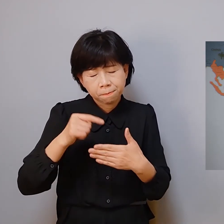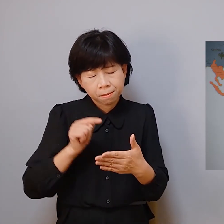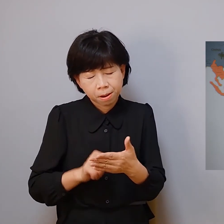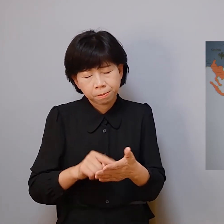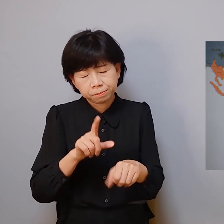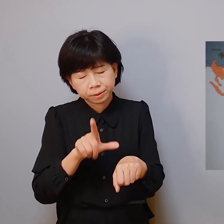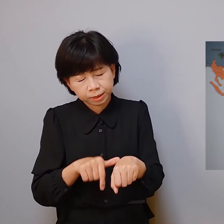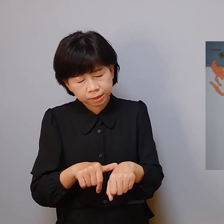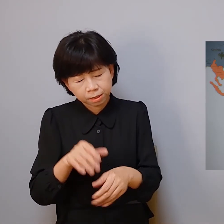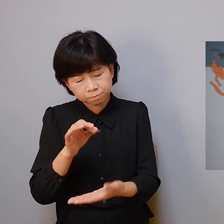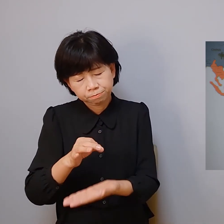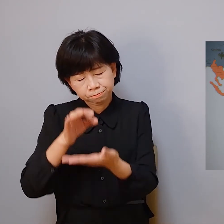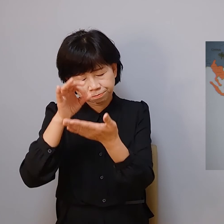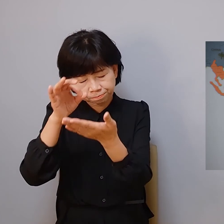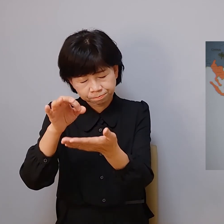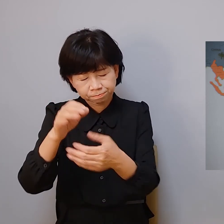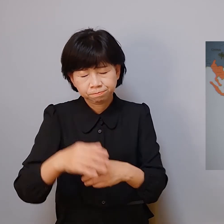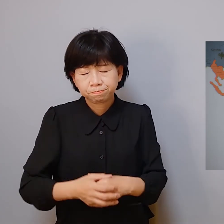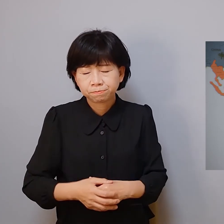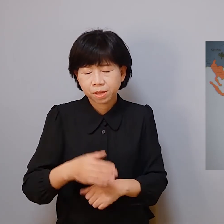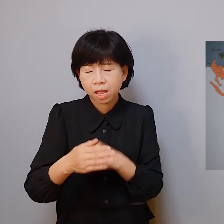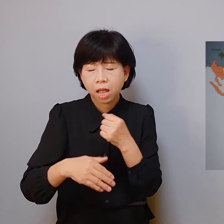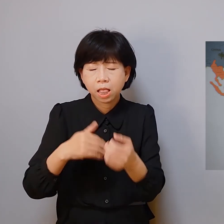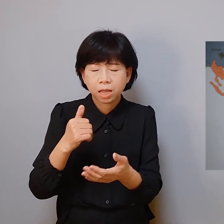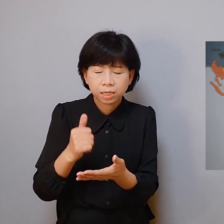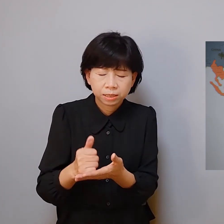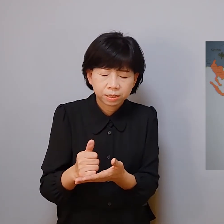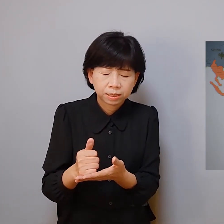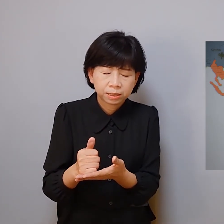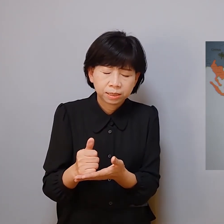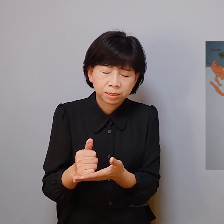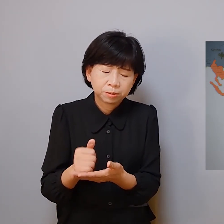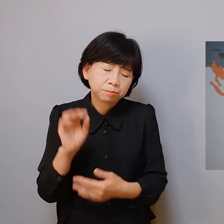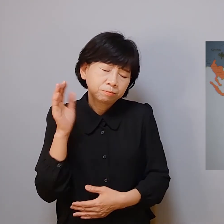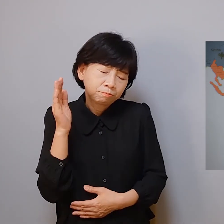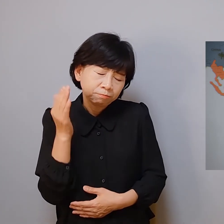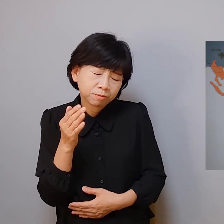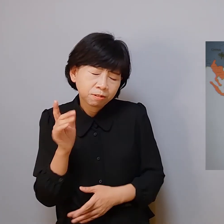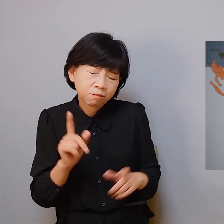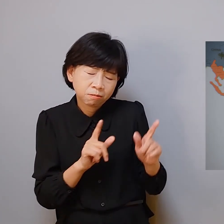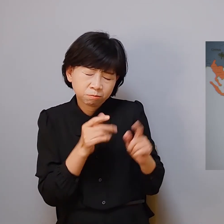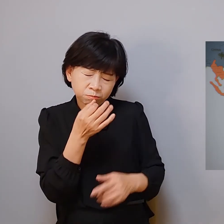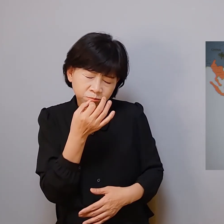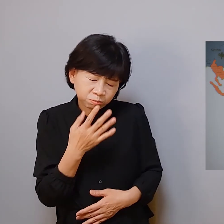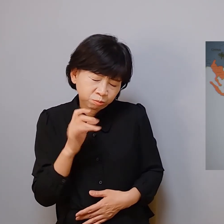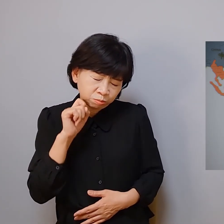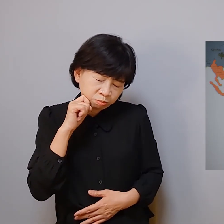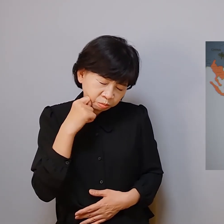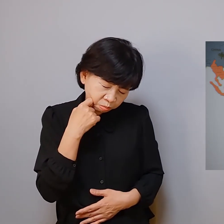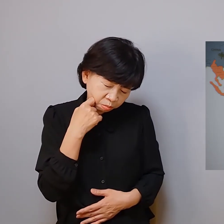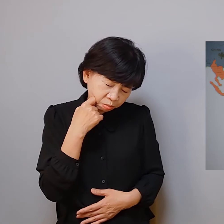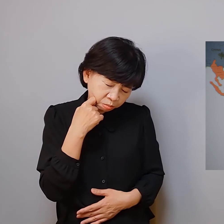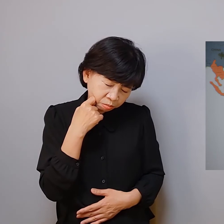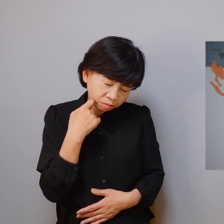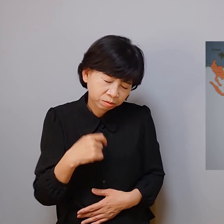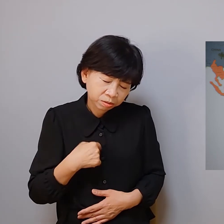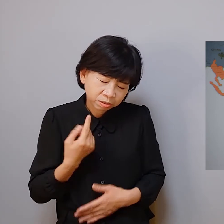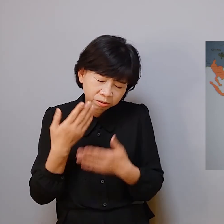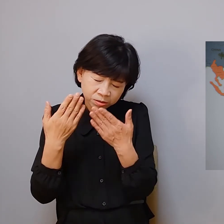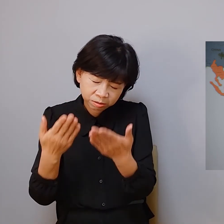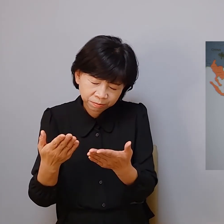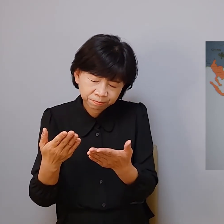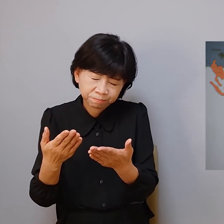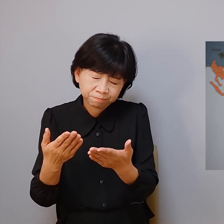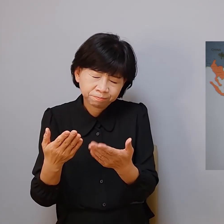마음, 시간, 물질로 올려드립니다. 하나님 이만저만해서 요즘에 살기도 어렵지만 우리 자신을